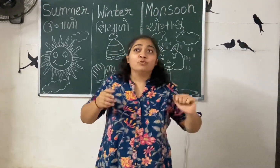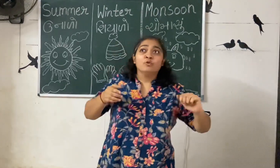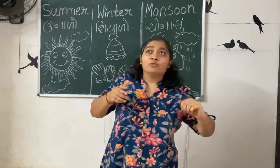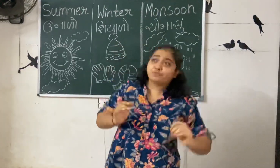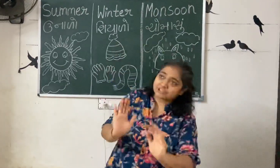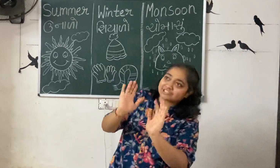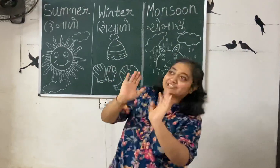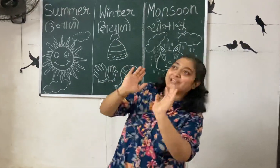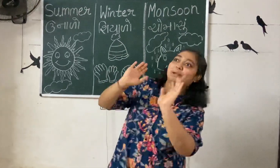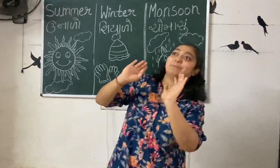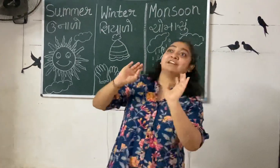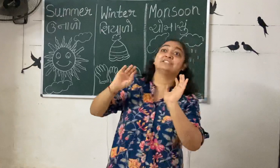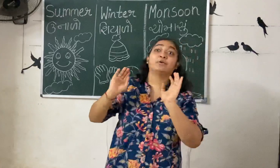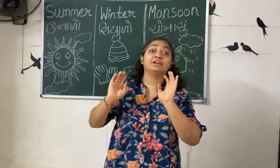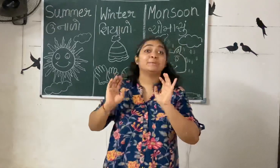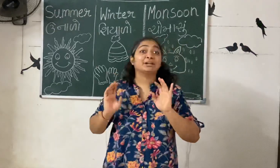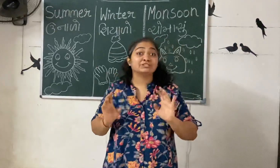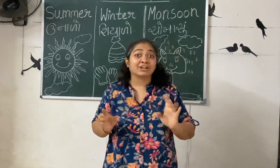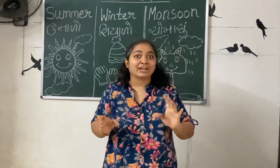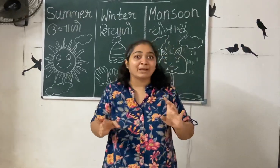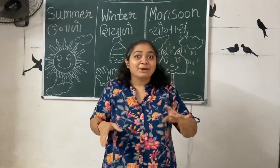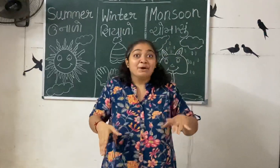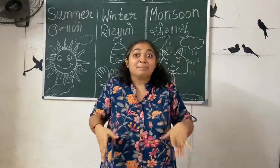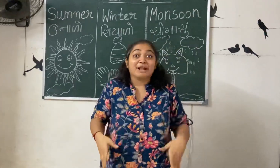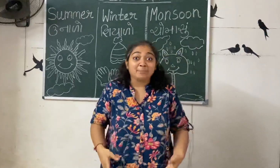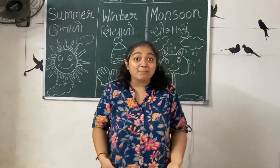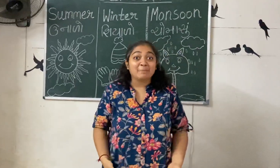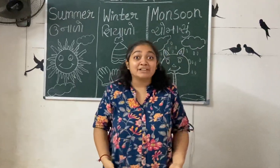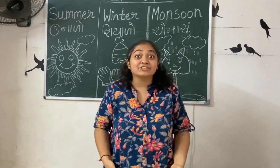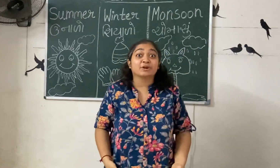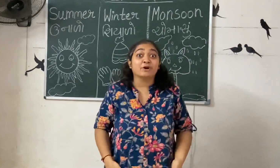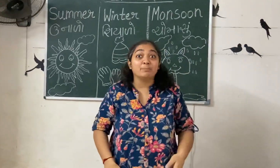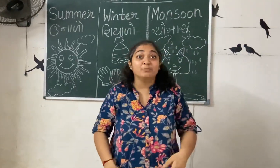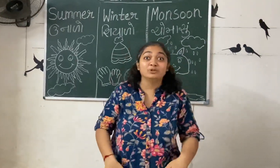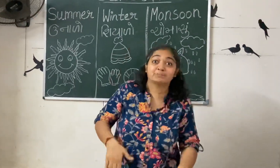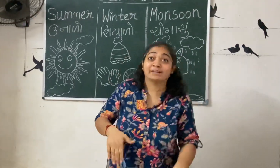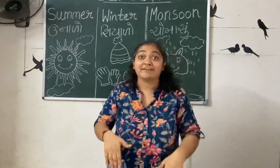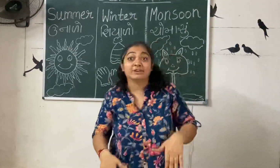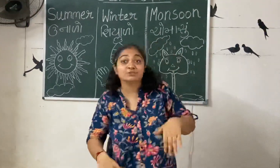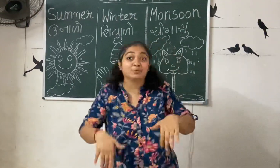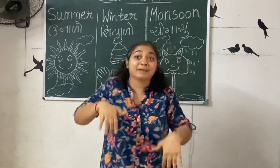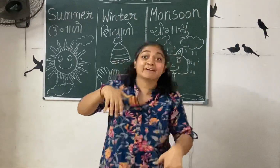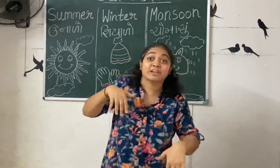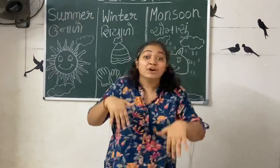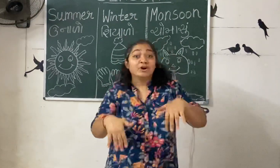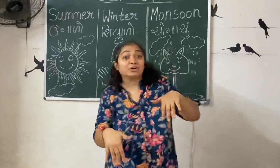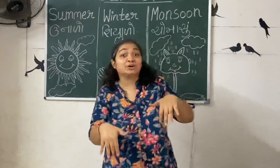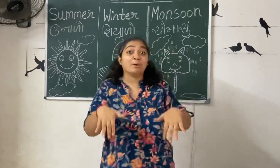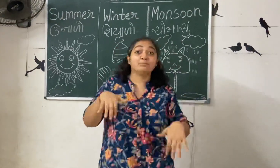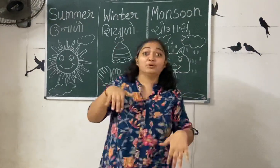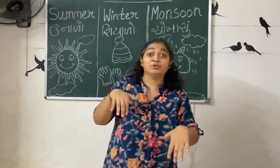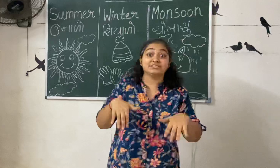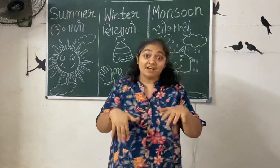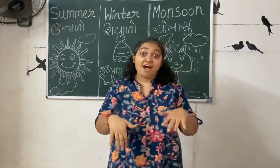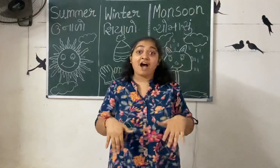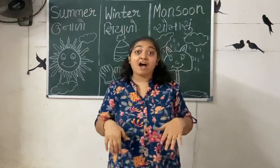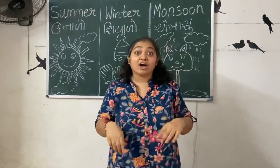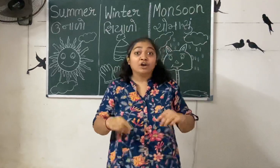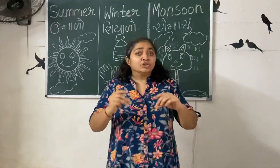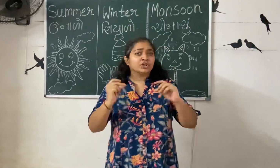फस्थ दैने पड़ी जाओ यहीं अहीं माते चलना है मारा मॉम्मा बने चलना गंबूस पेरावे हैं सो पेरावें गंबूस हां चलो